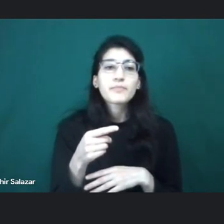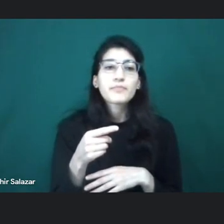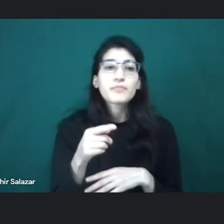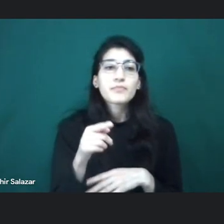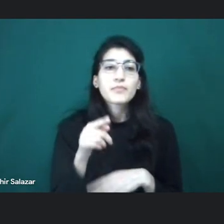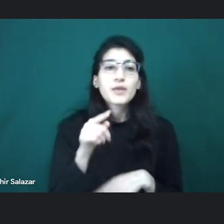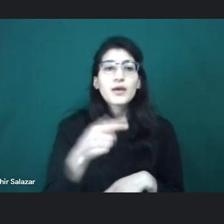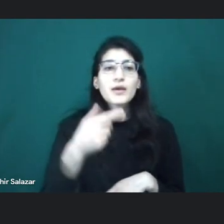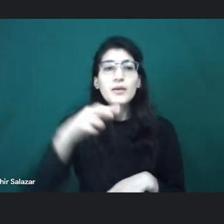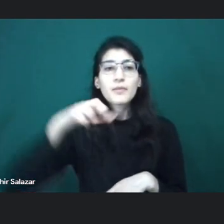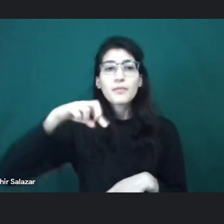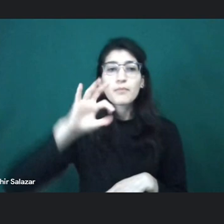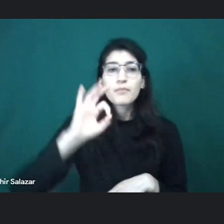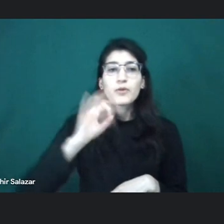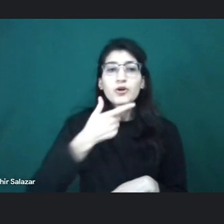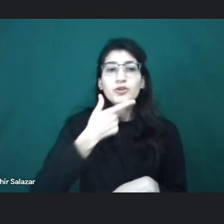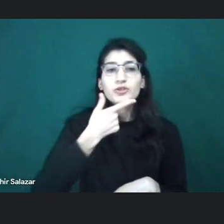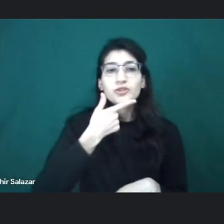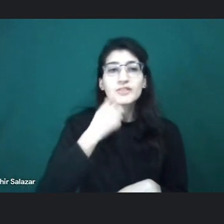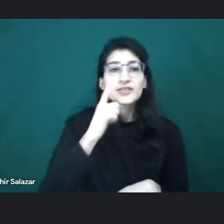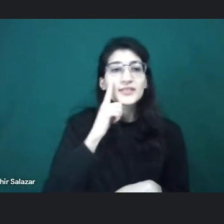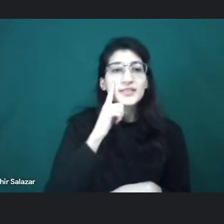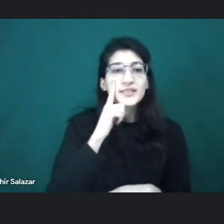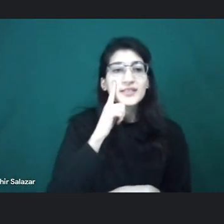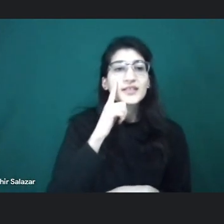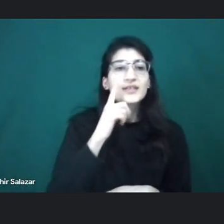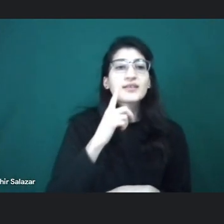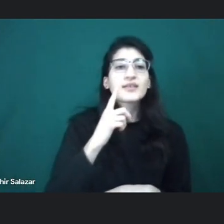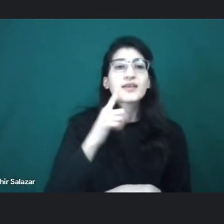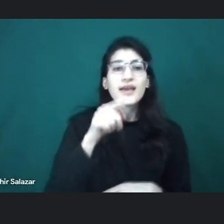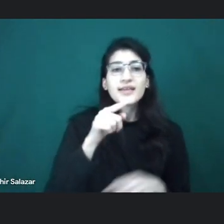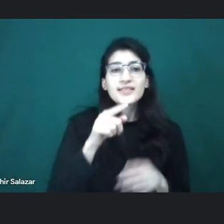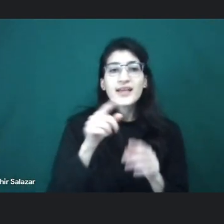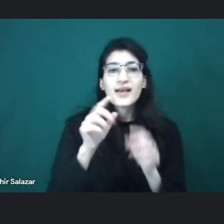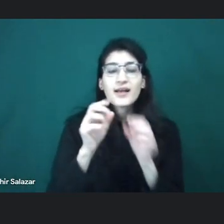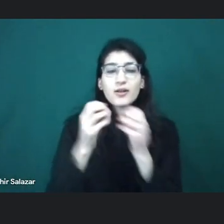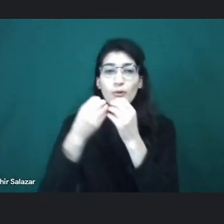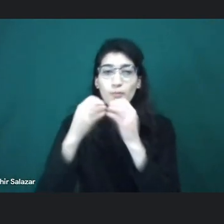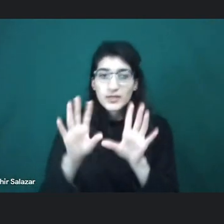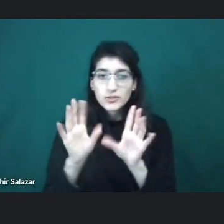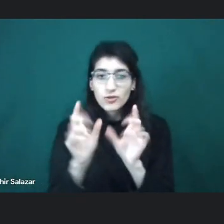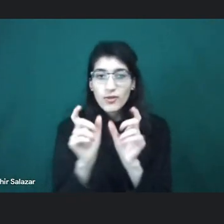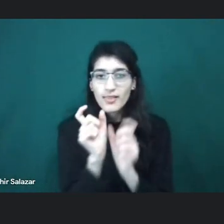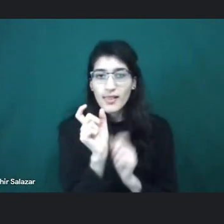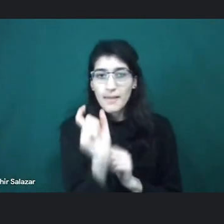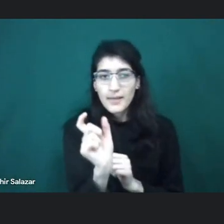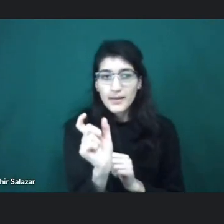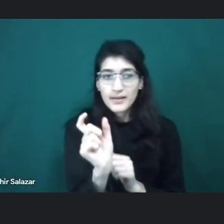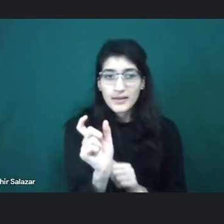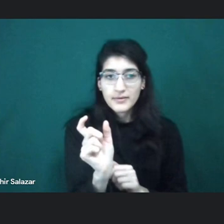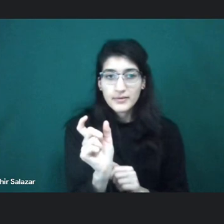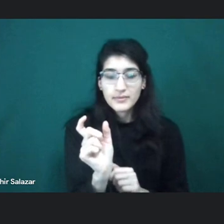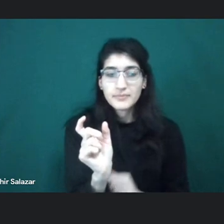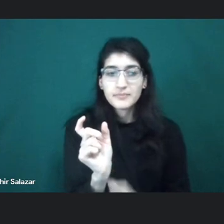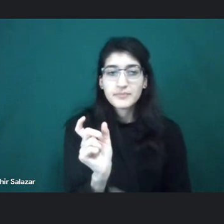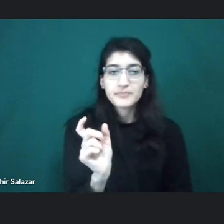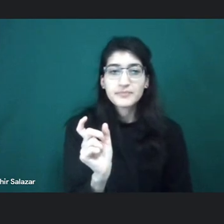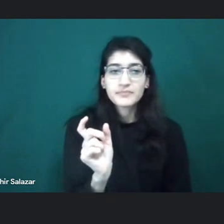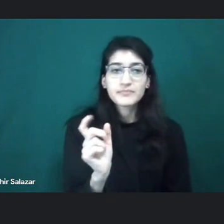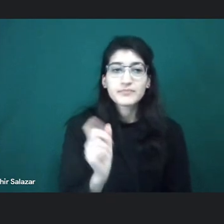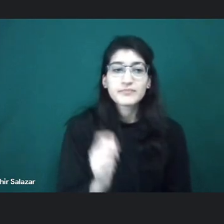Esa sería la raíz y de ahí se va modificando. Position, por ejemplo, si le agregan ion, tion sería posición. Sí,